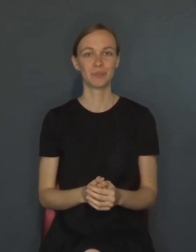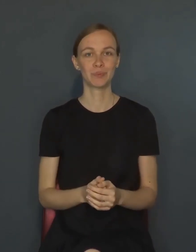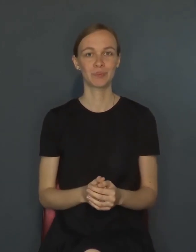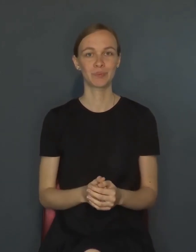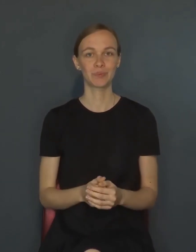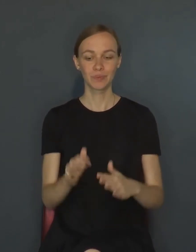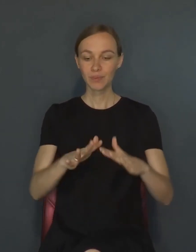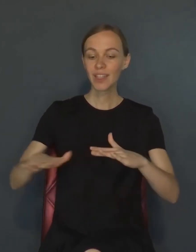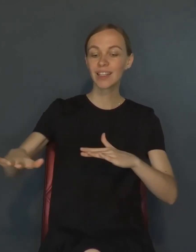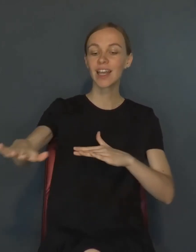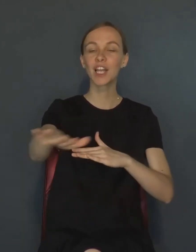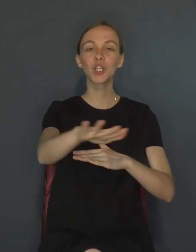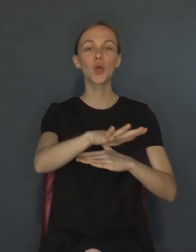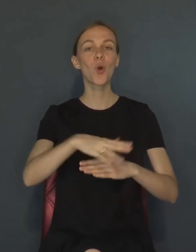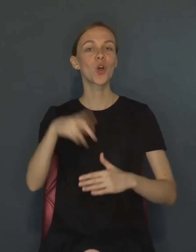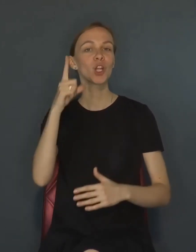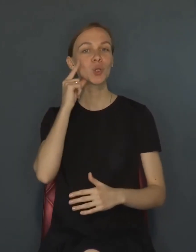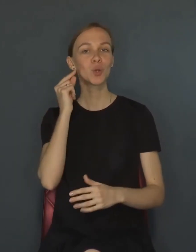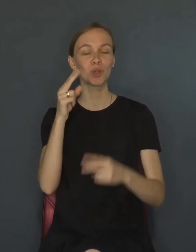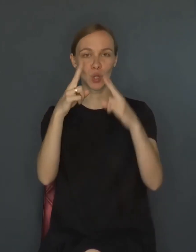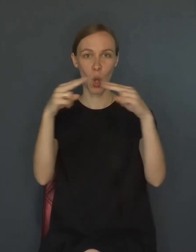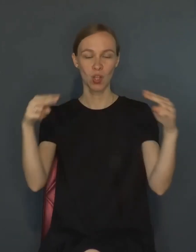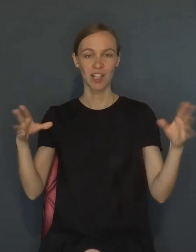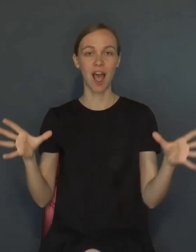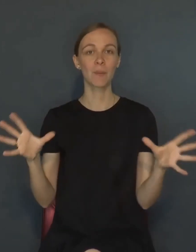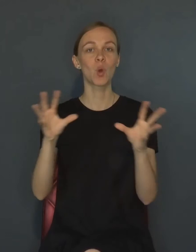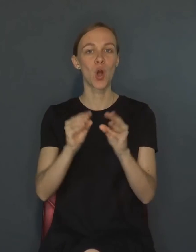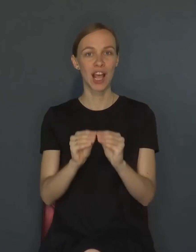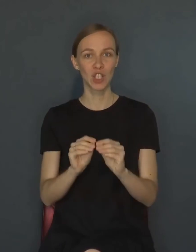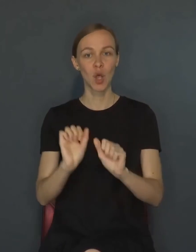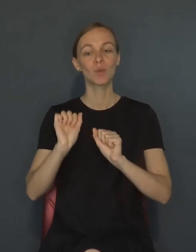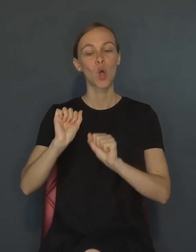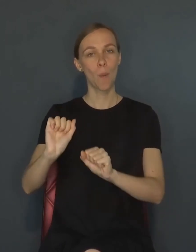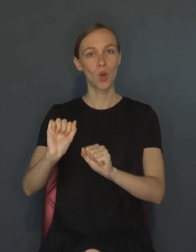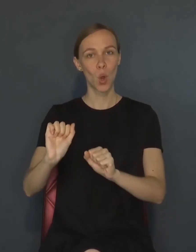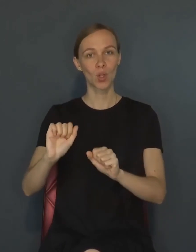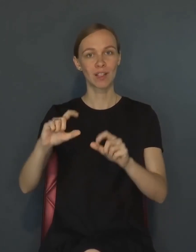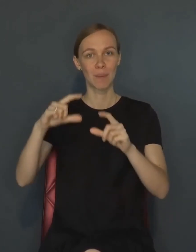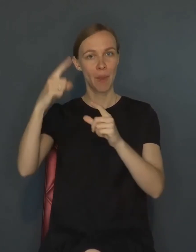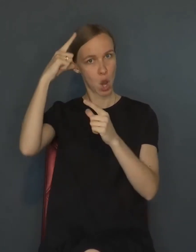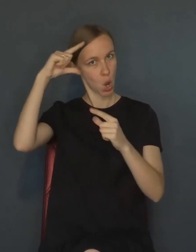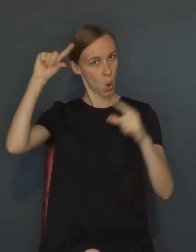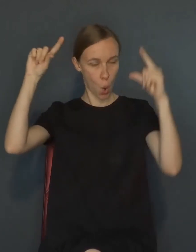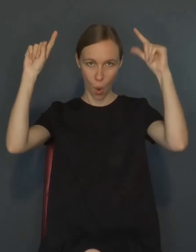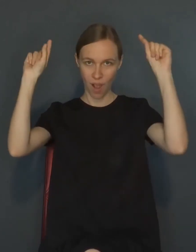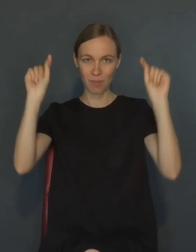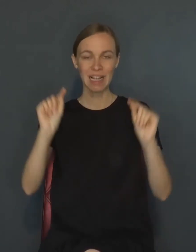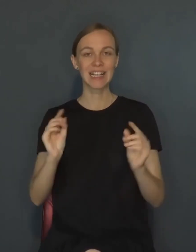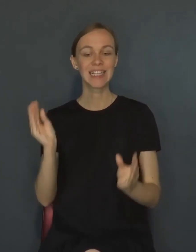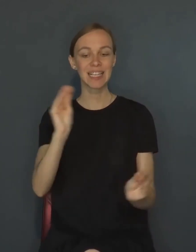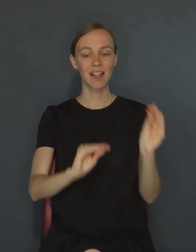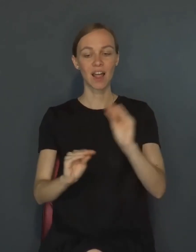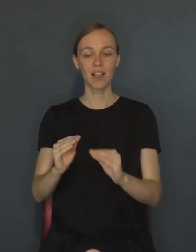Територія Дубенського замку разом із оборонними ровами складає понад 3